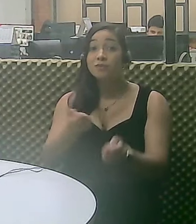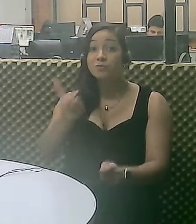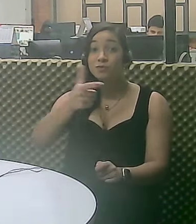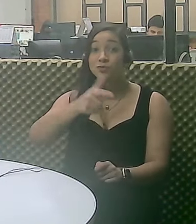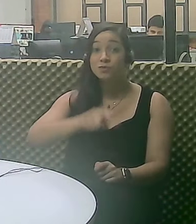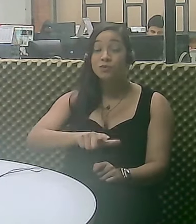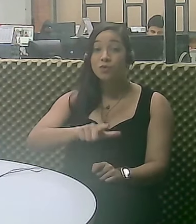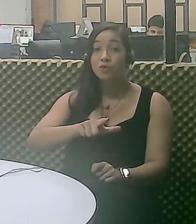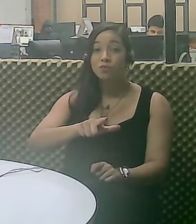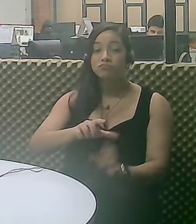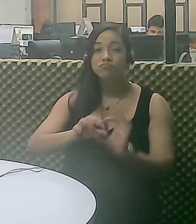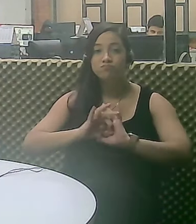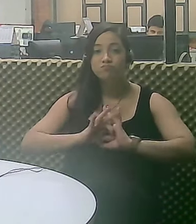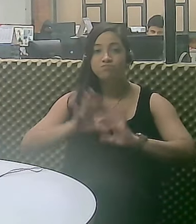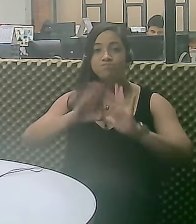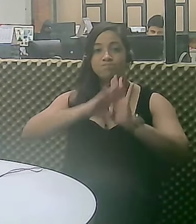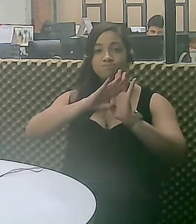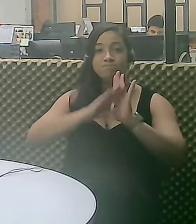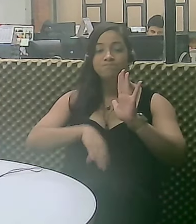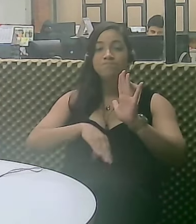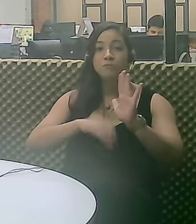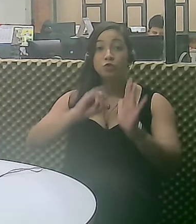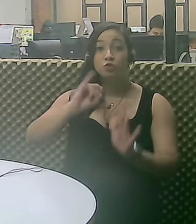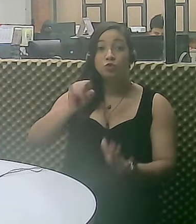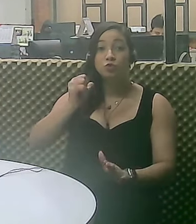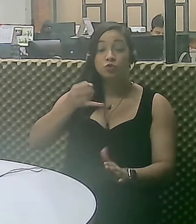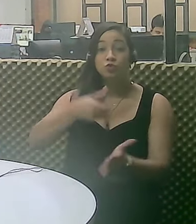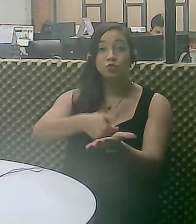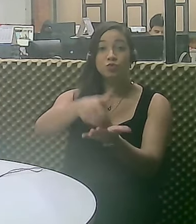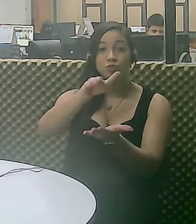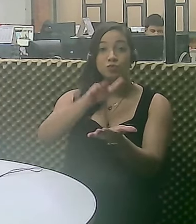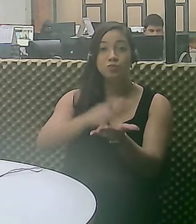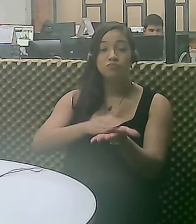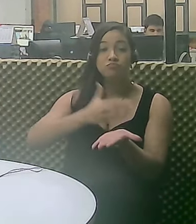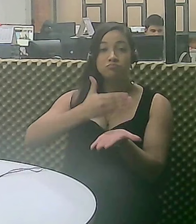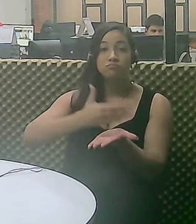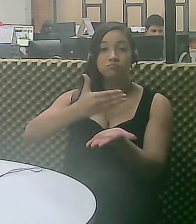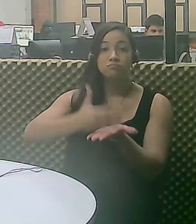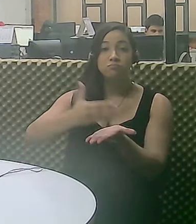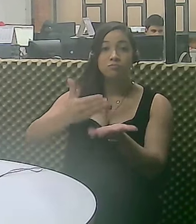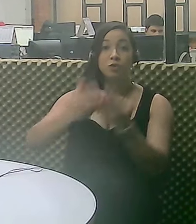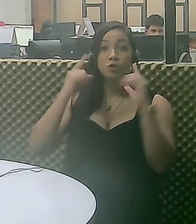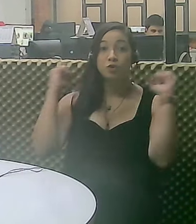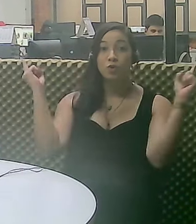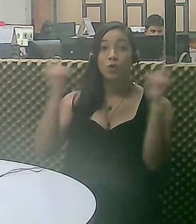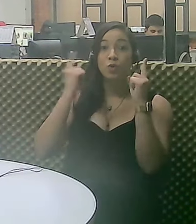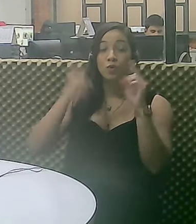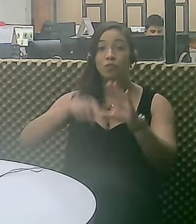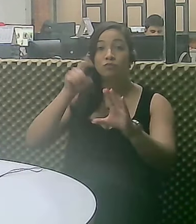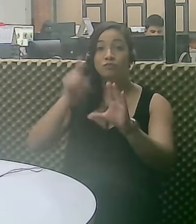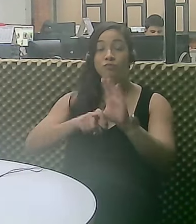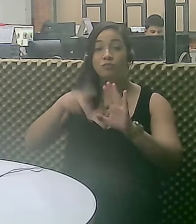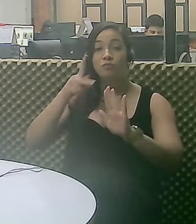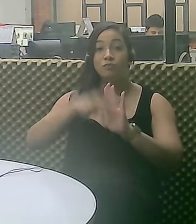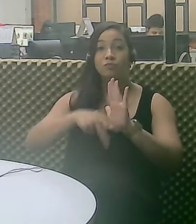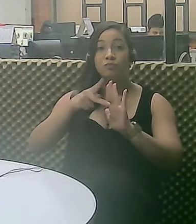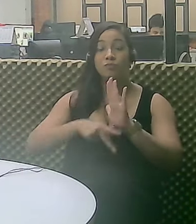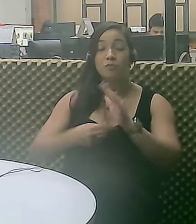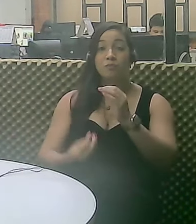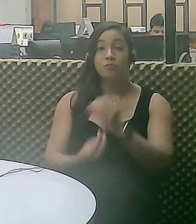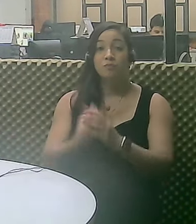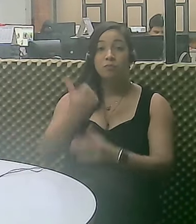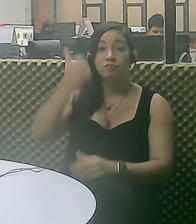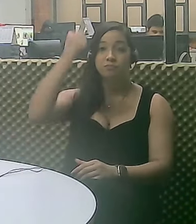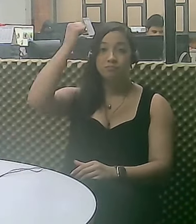por meio de concessão de descontos sobre juros e multas das parcelas de todas as dívidas de programas instituídos